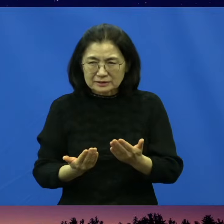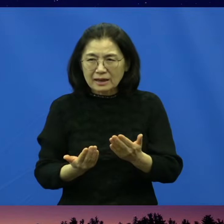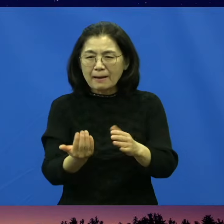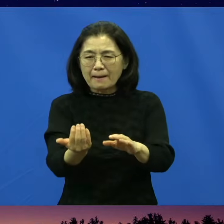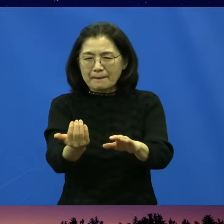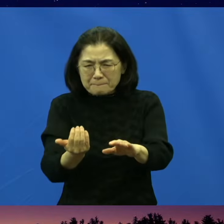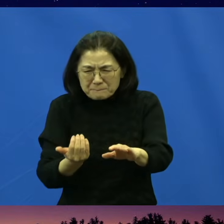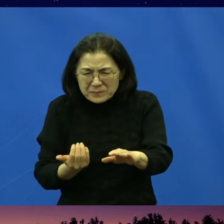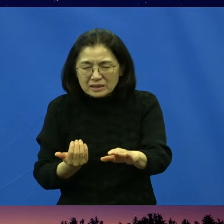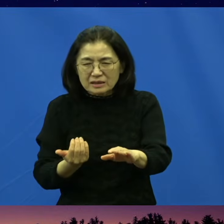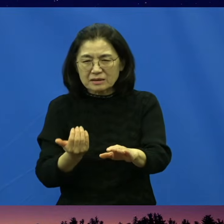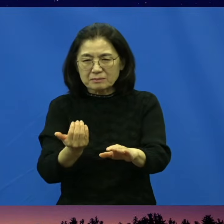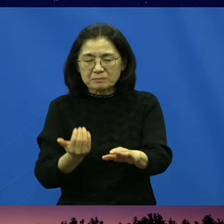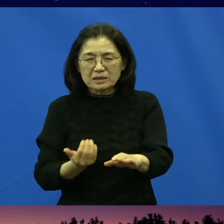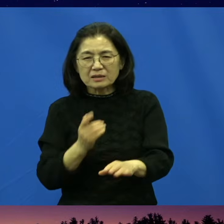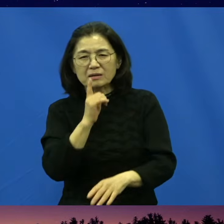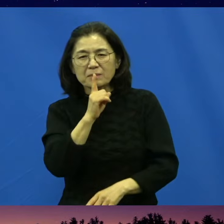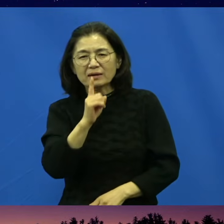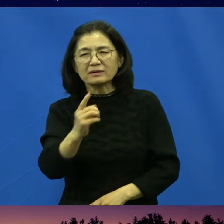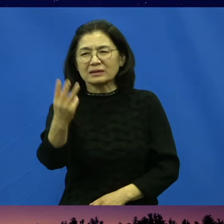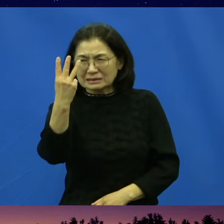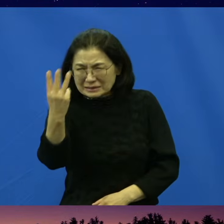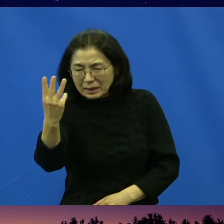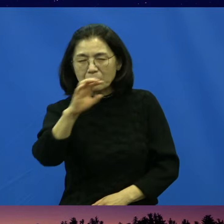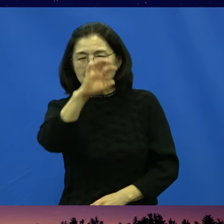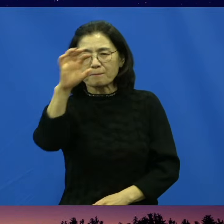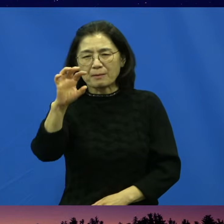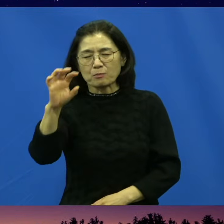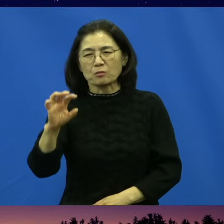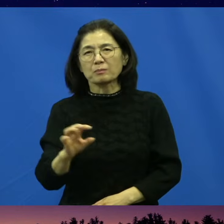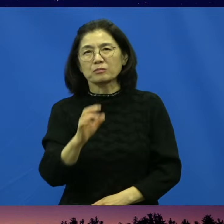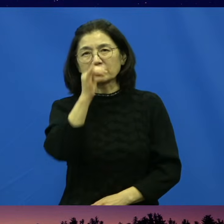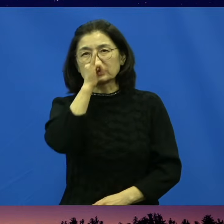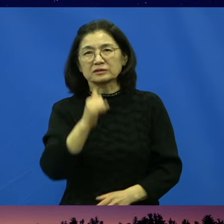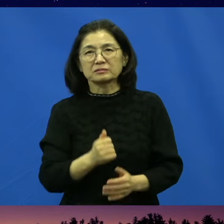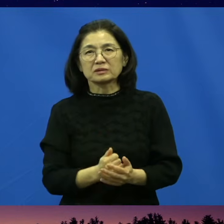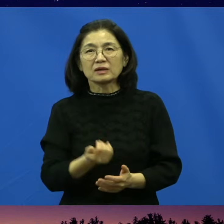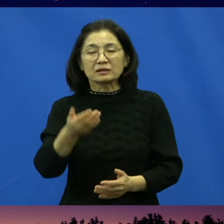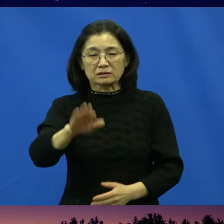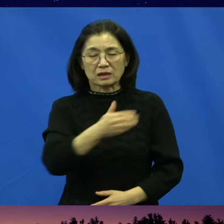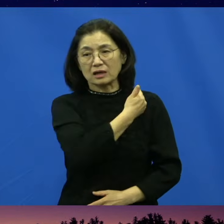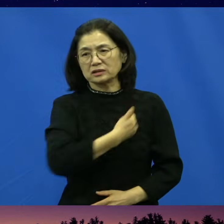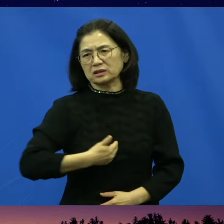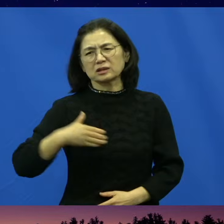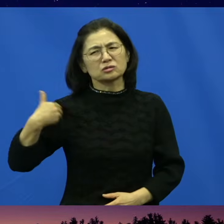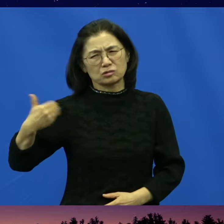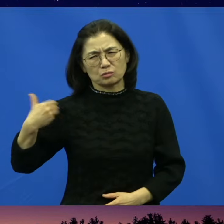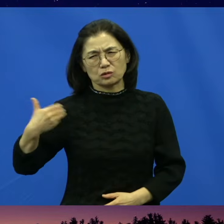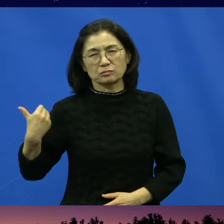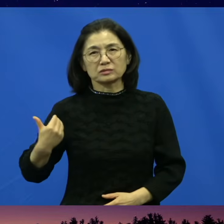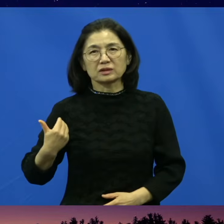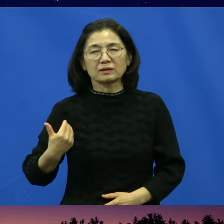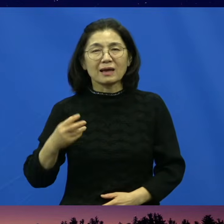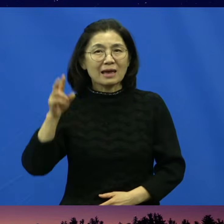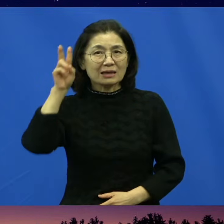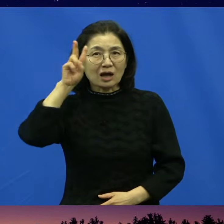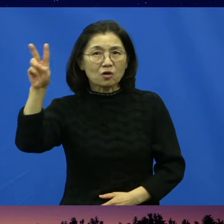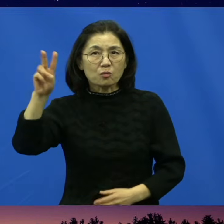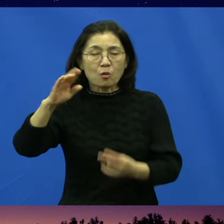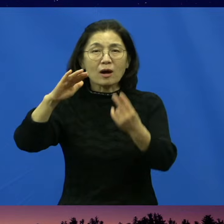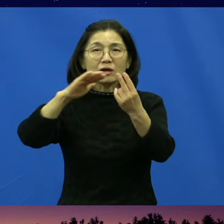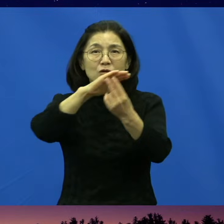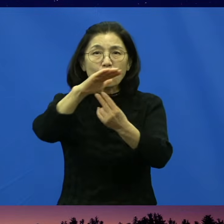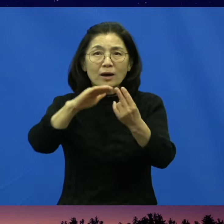이 말씀을 듣지 못한 듯한 반응을 계속해서 보입니다. 여러분, 야고보와 요한이 뭐라고 말합니까?